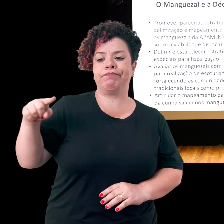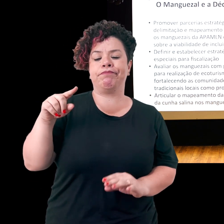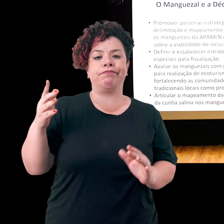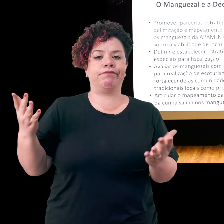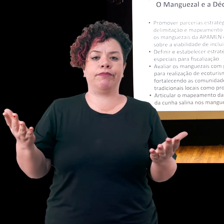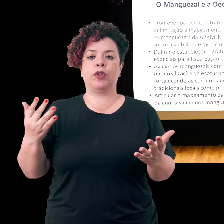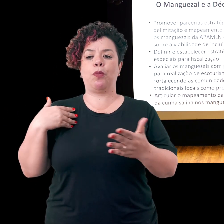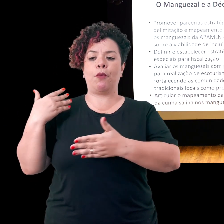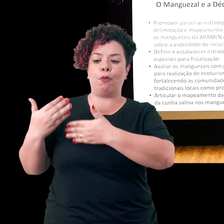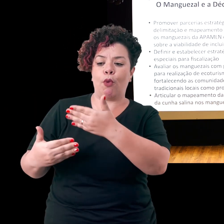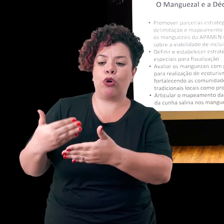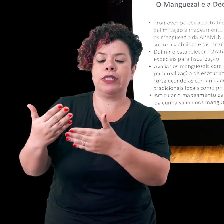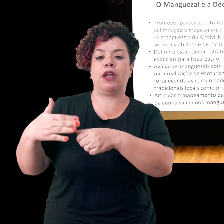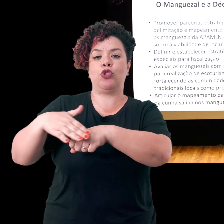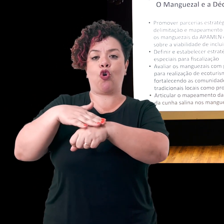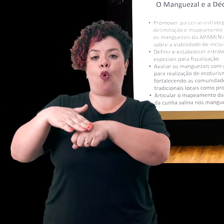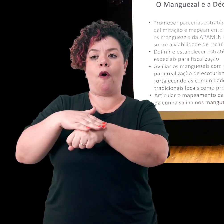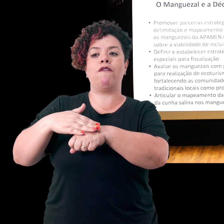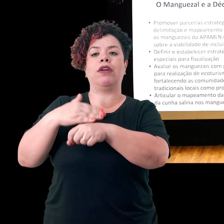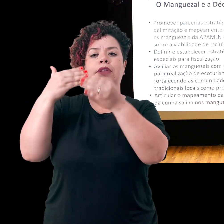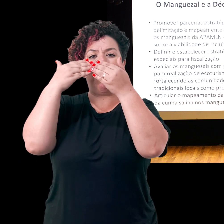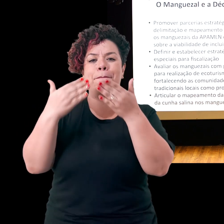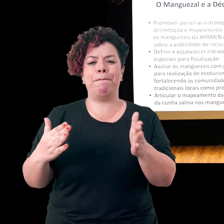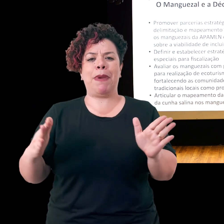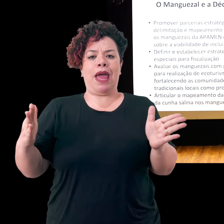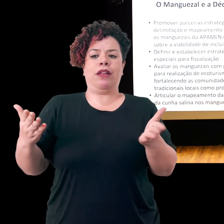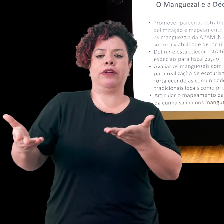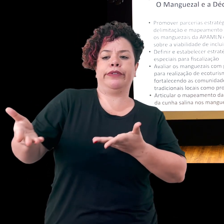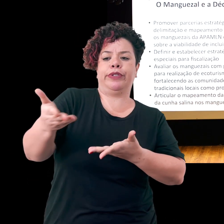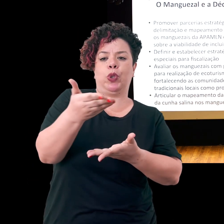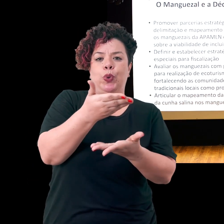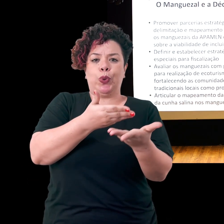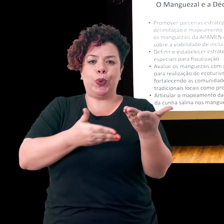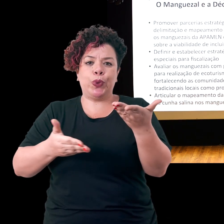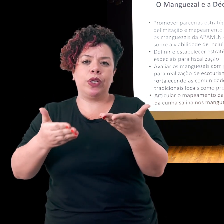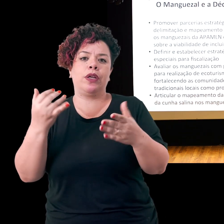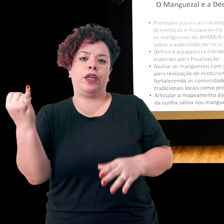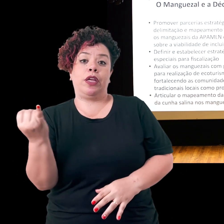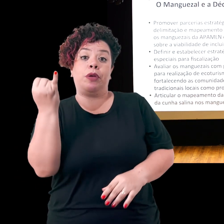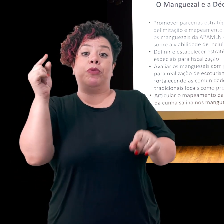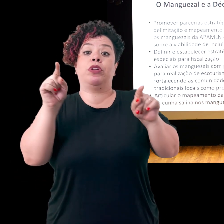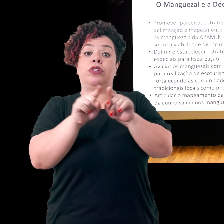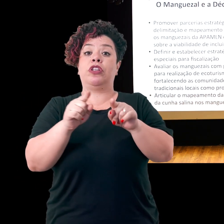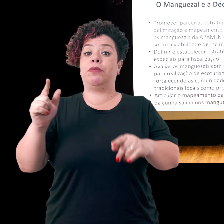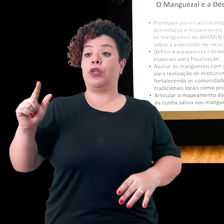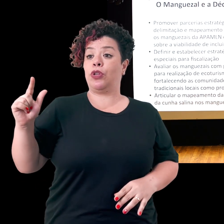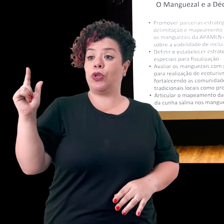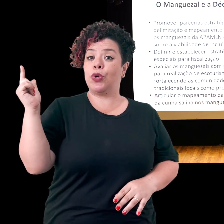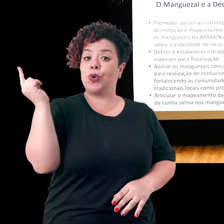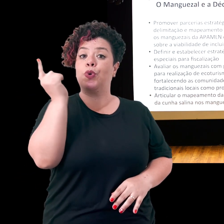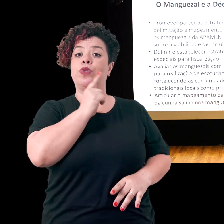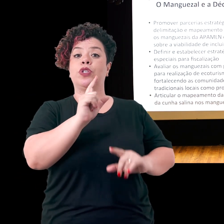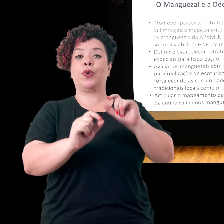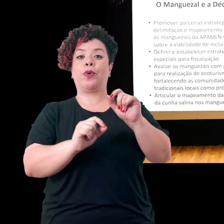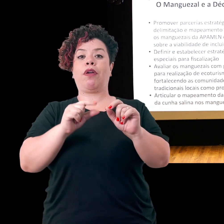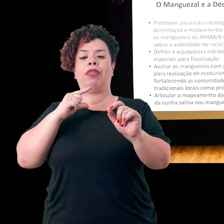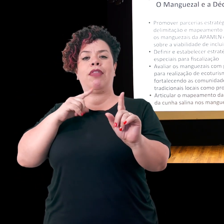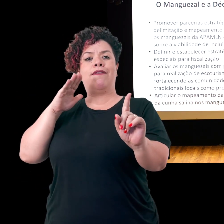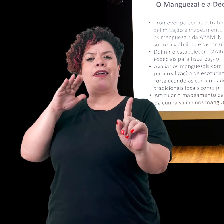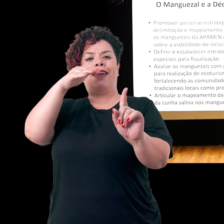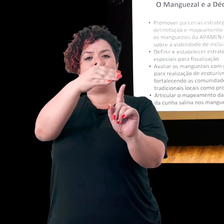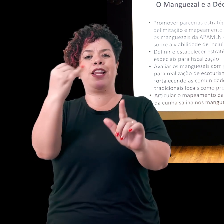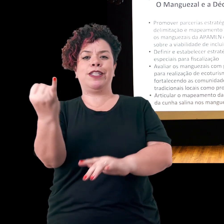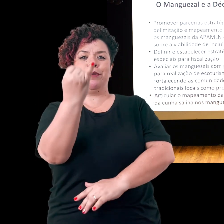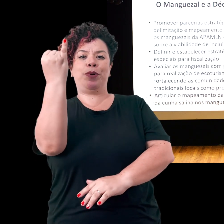esse processo de diálogo amplo e efervescente trouxe referências interessantes para